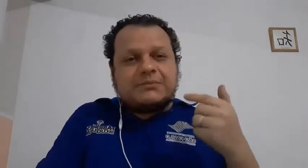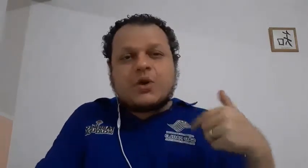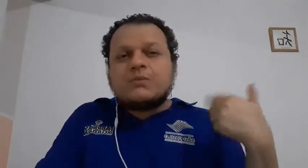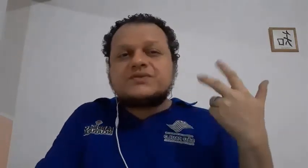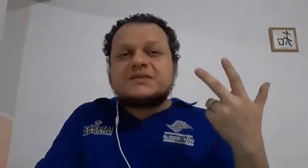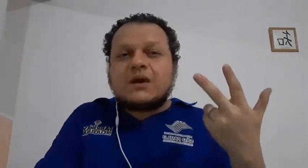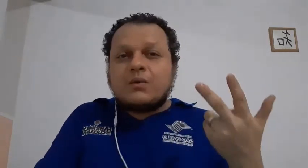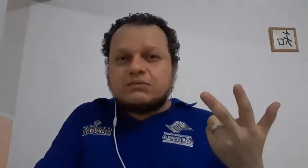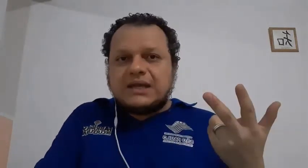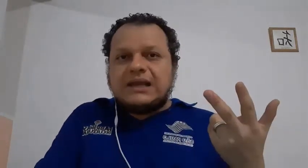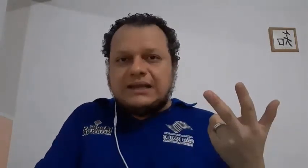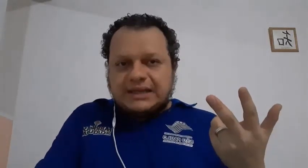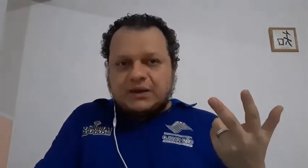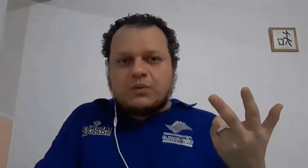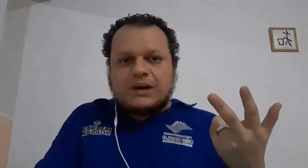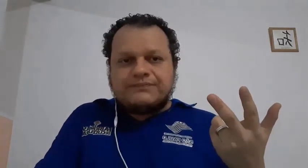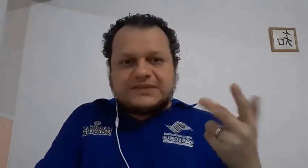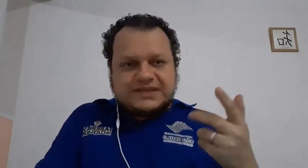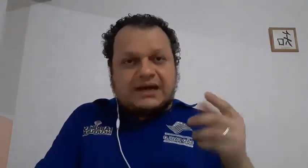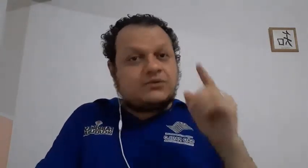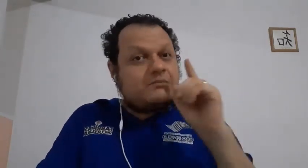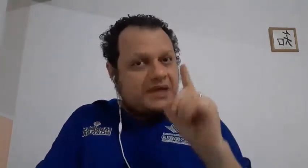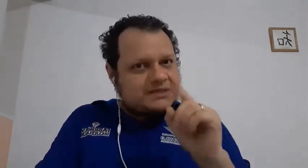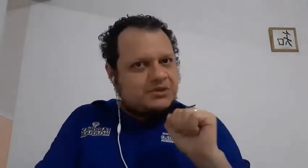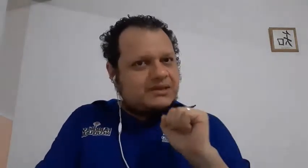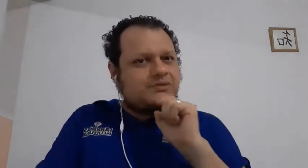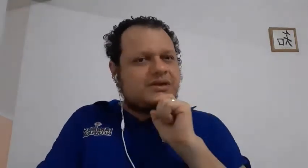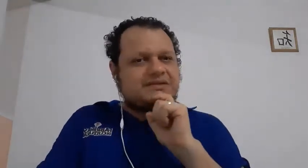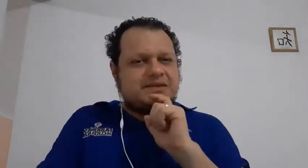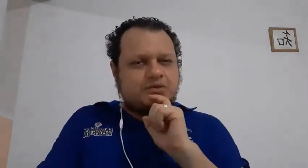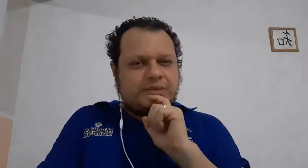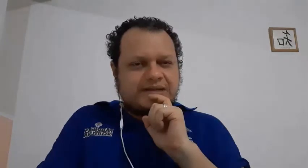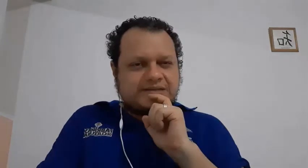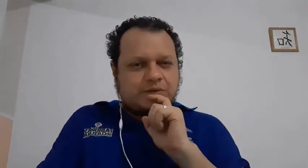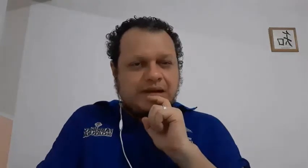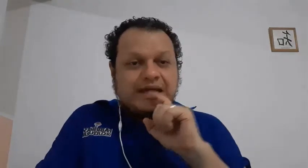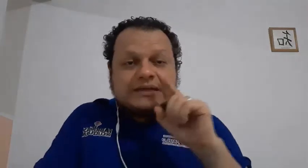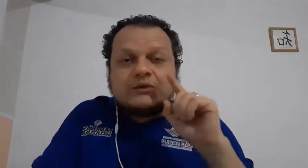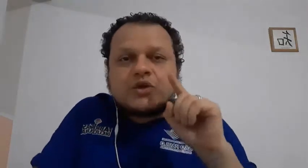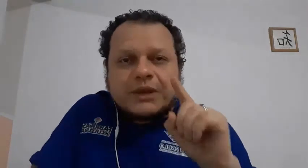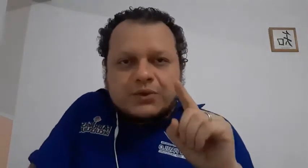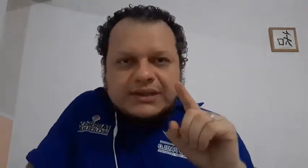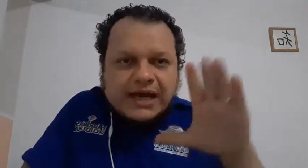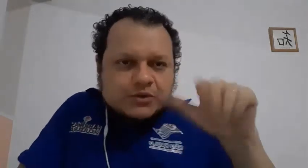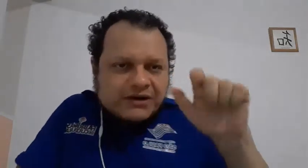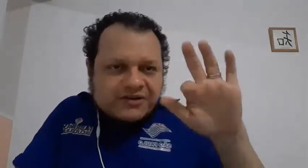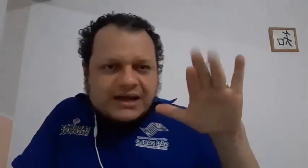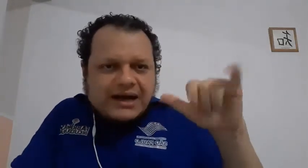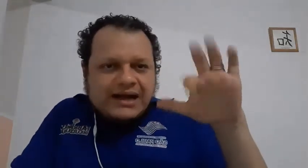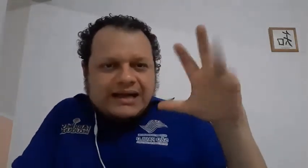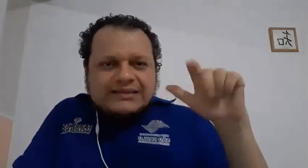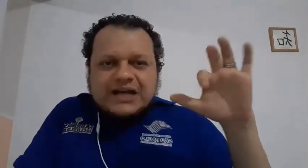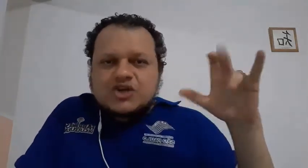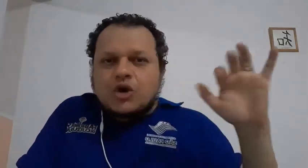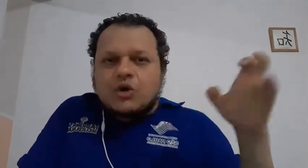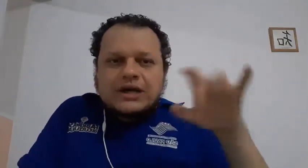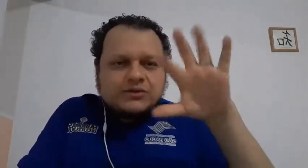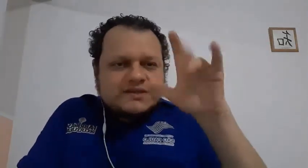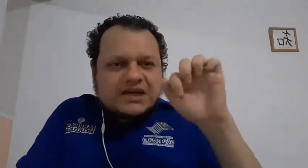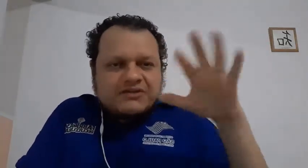como segunda língua, certo? Mesmo tendo nascido no Brasil. Então tomem cuidado para ficar datilologando ou escrevendo